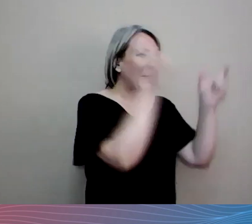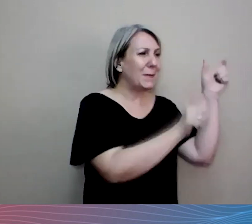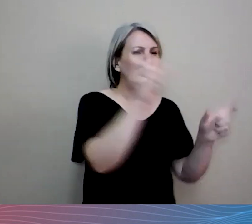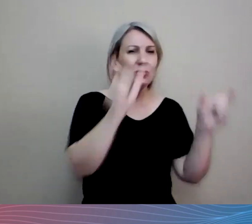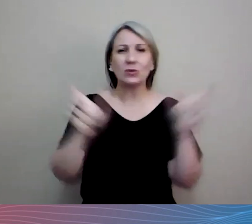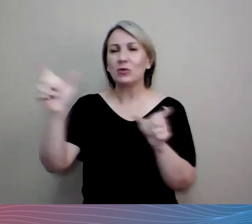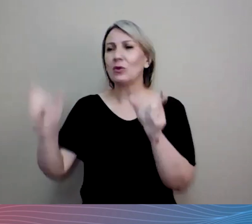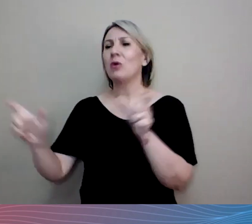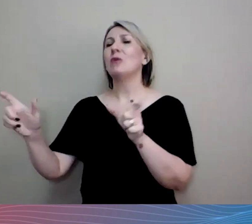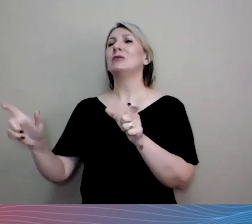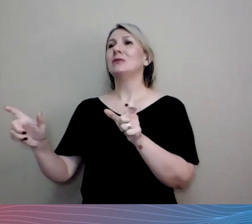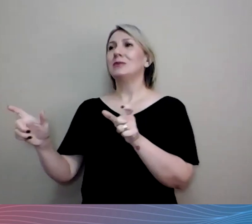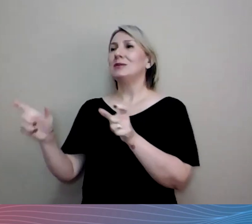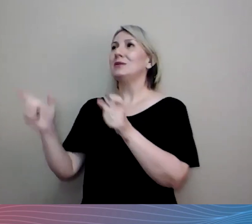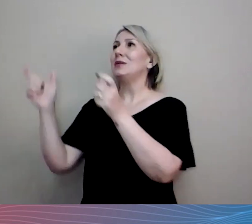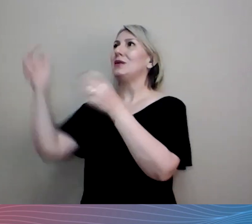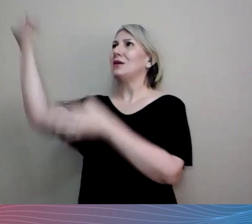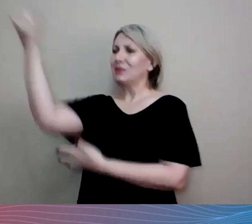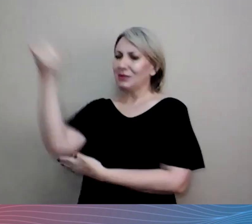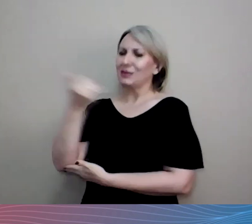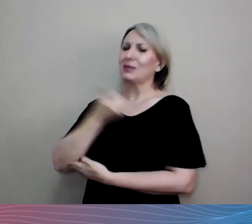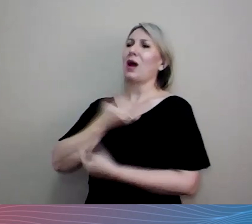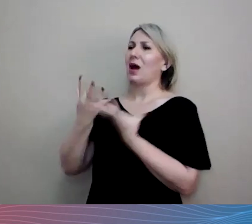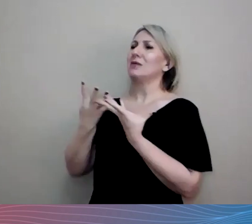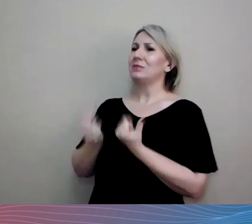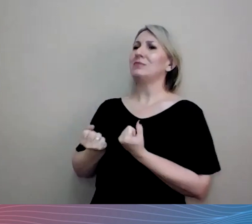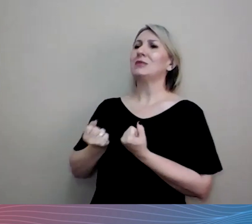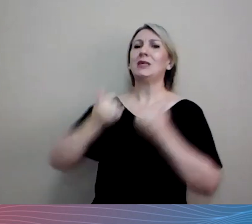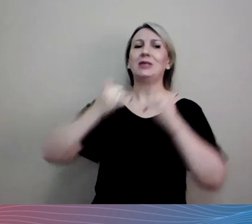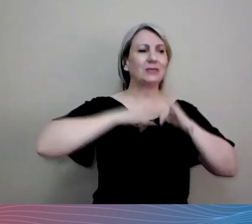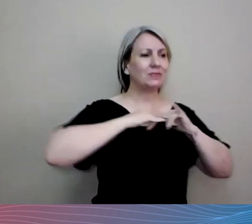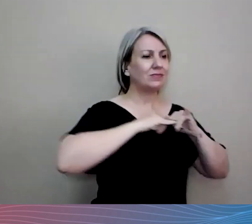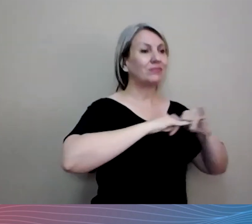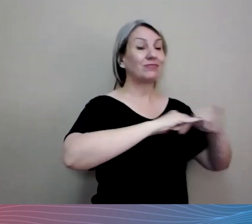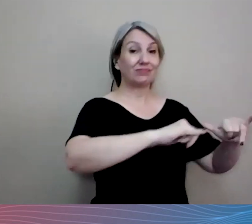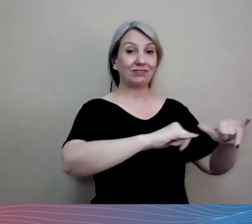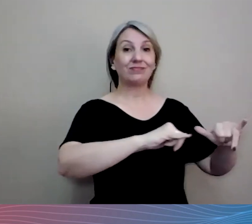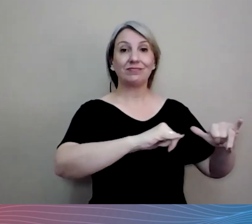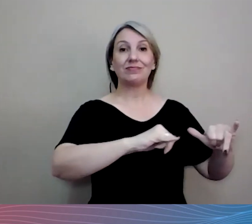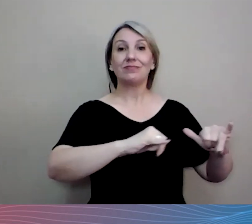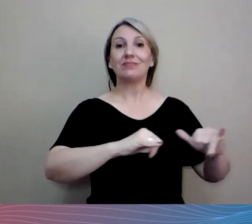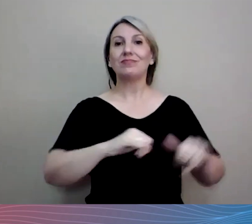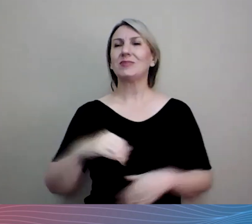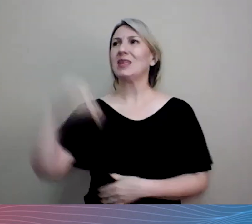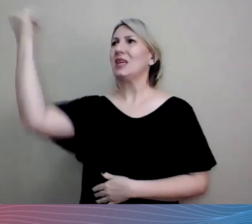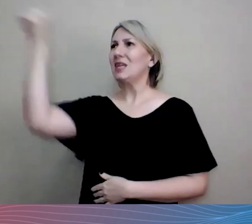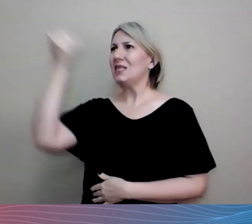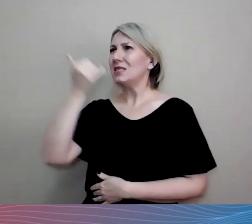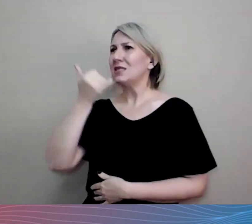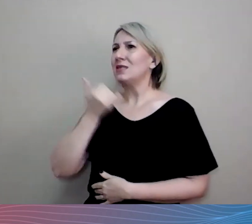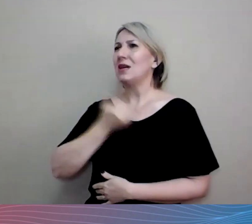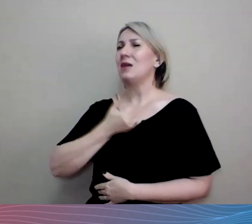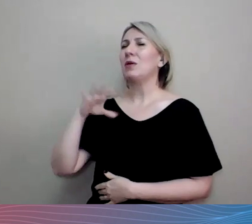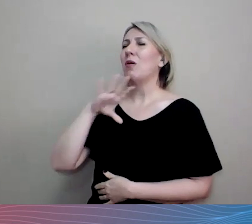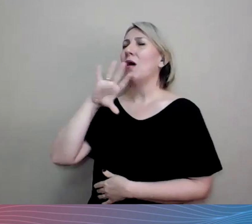que recebem com carinho, recebem com tremor, recebem com amor reverente a palavra